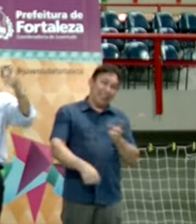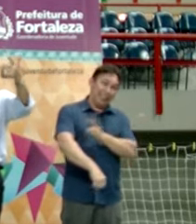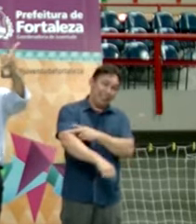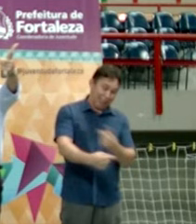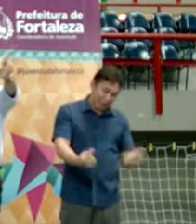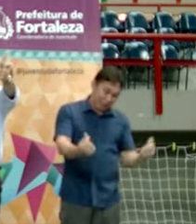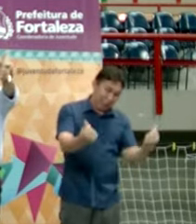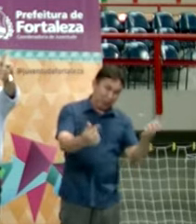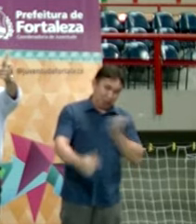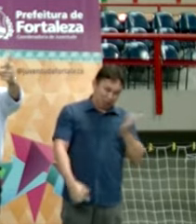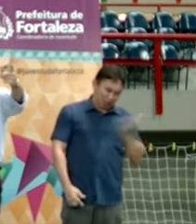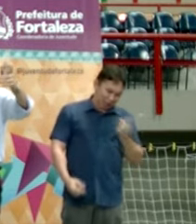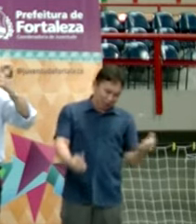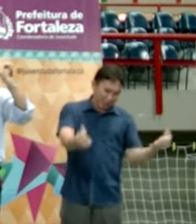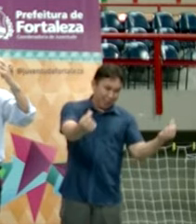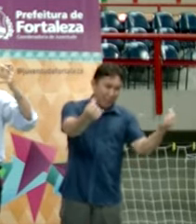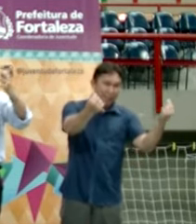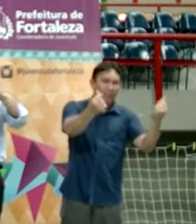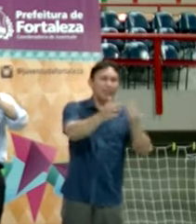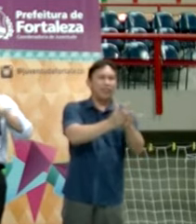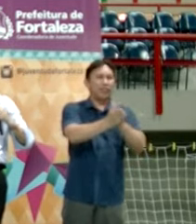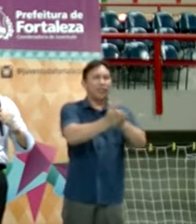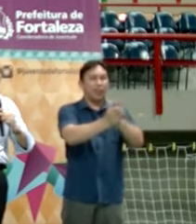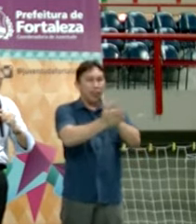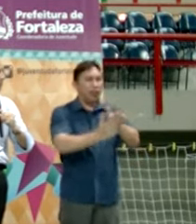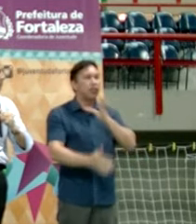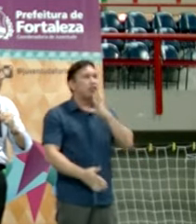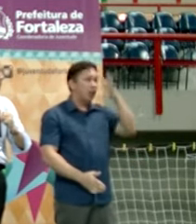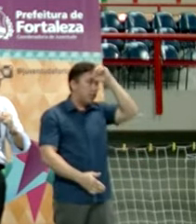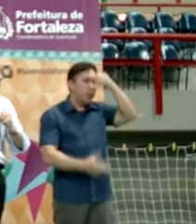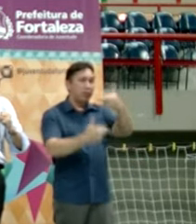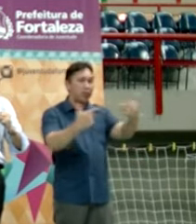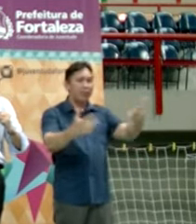Veridiano, estribado, ele quer ter conhecimento?